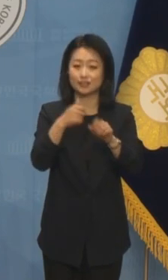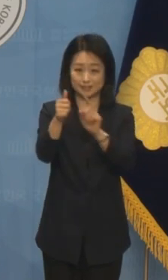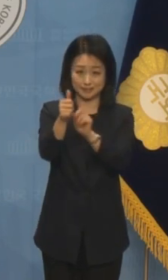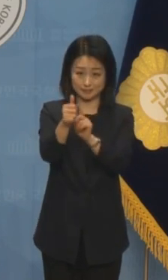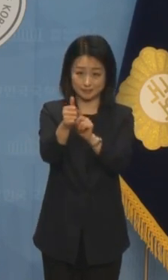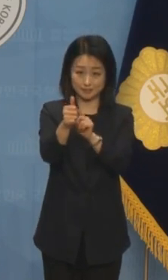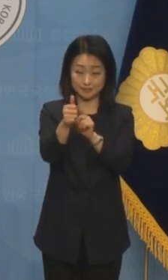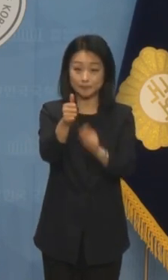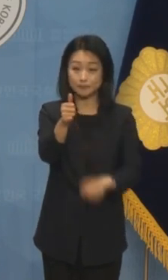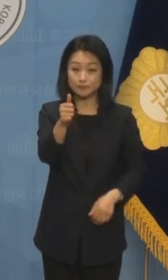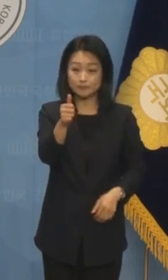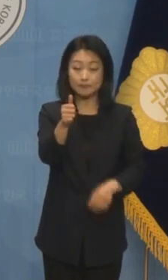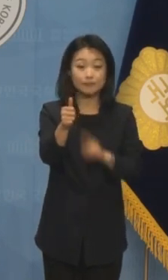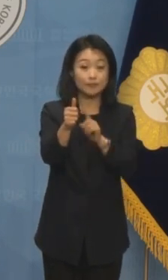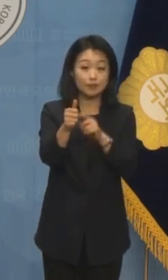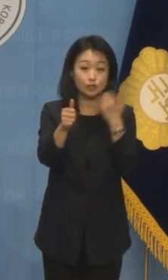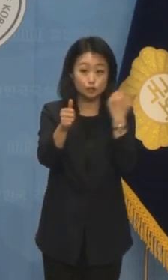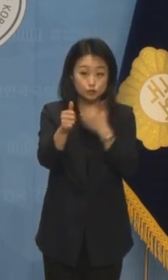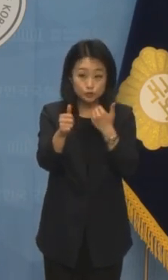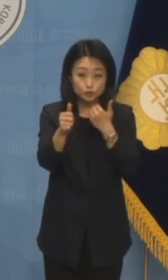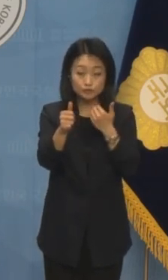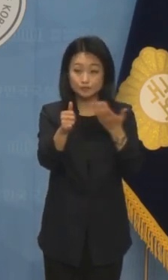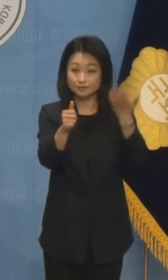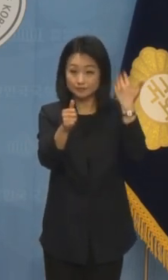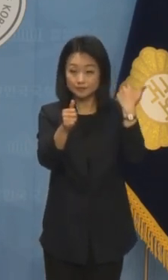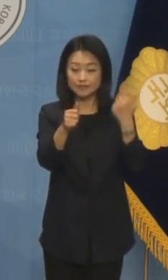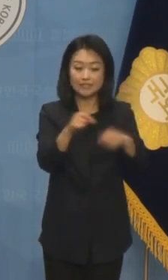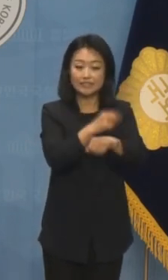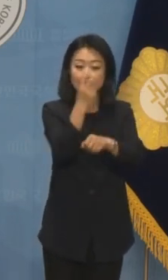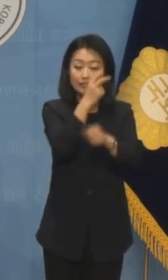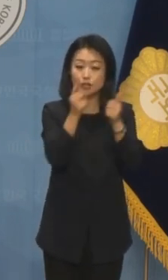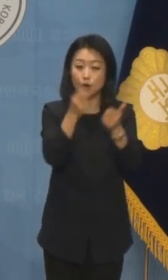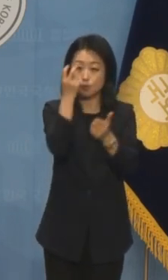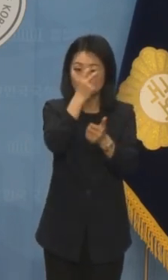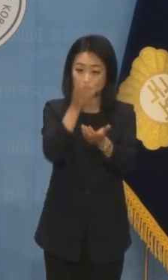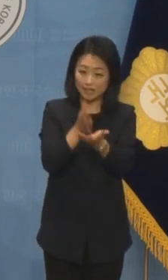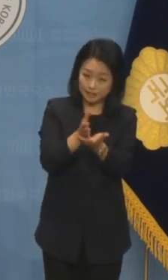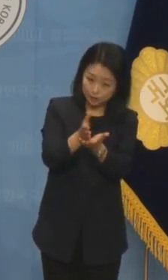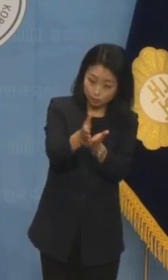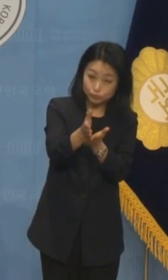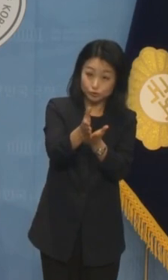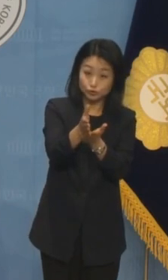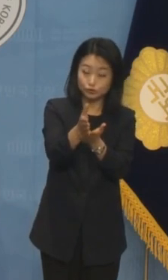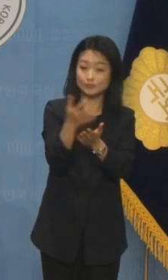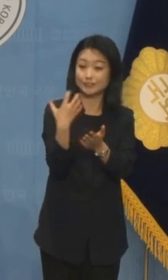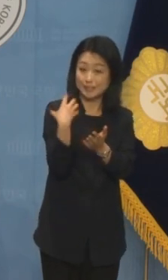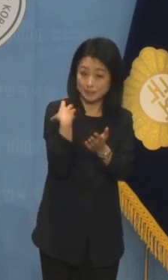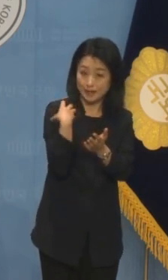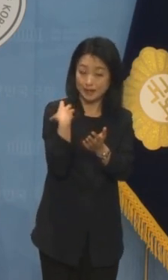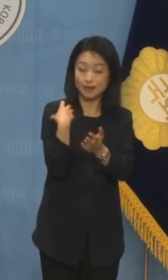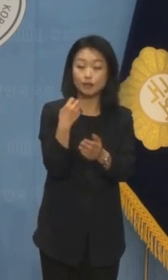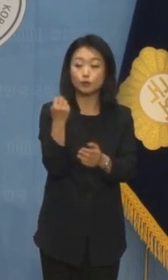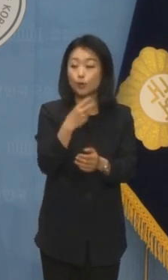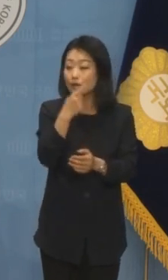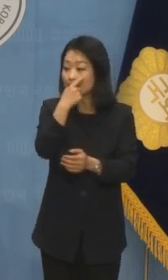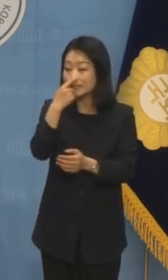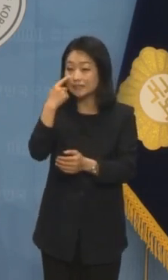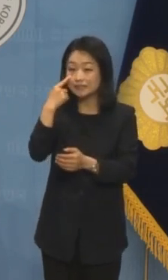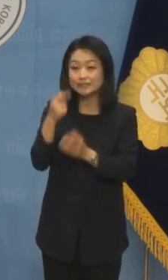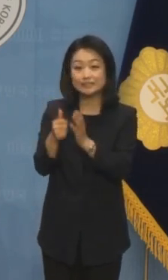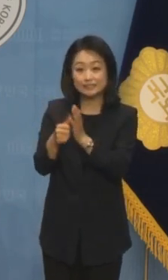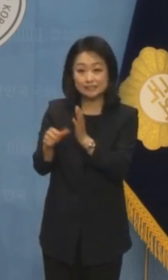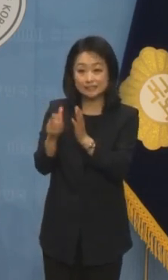종합하면 김영철 검사는 당시 특검의 핵심 수사 대상자이자 중요 정인이었던